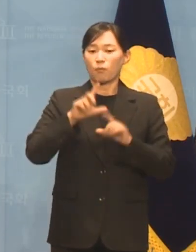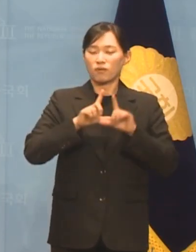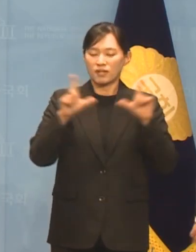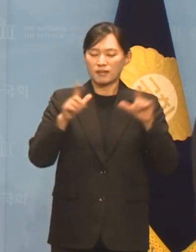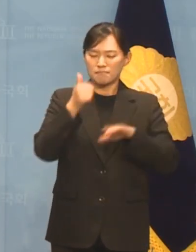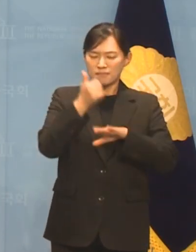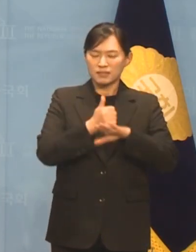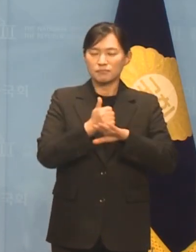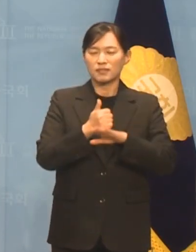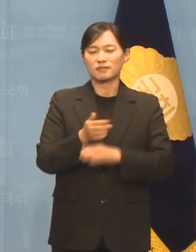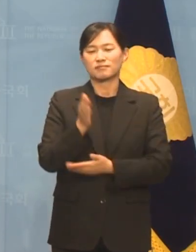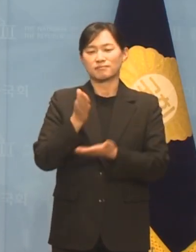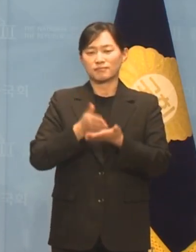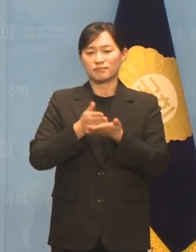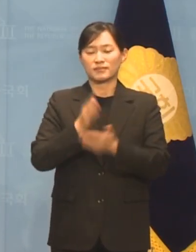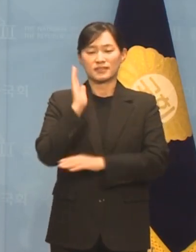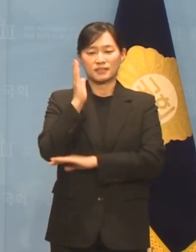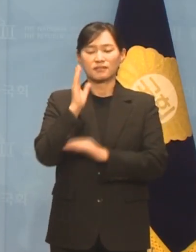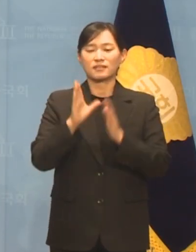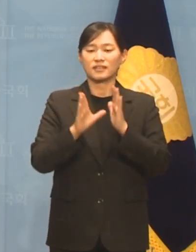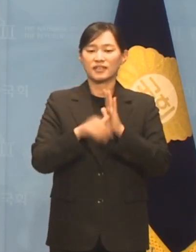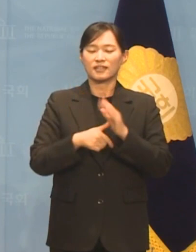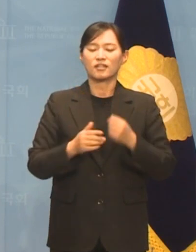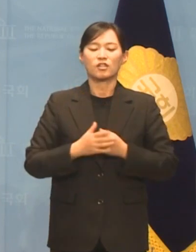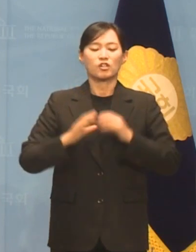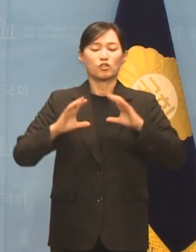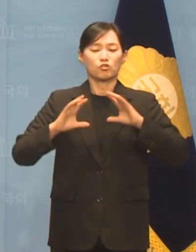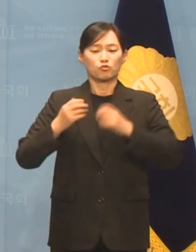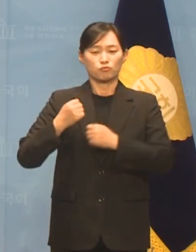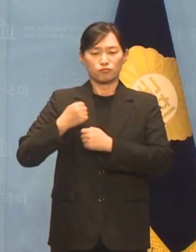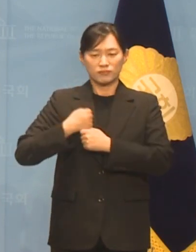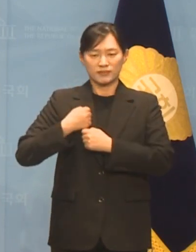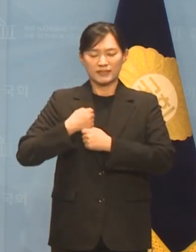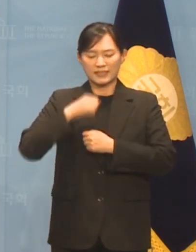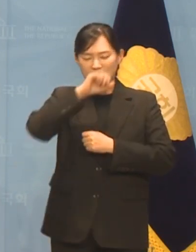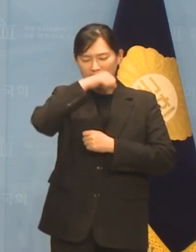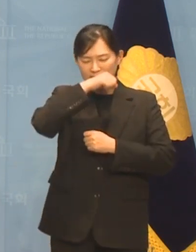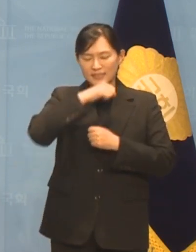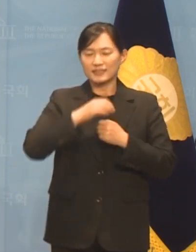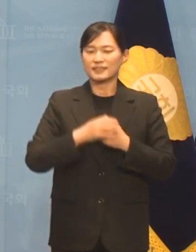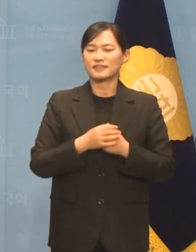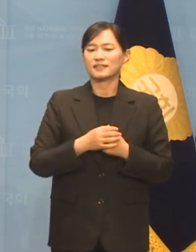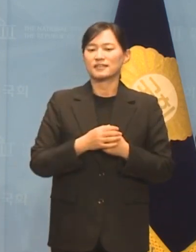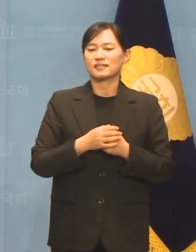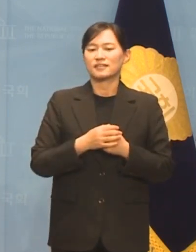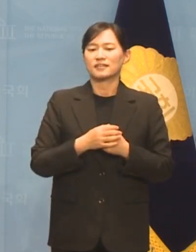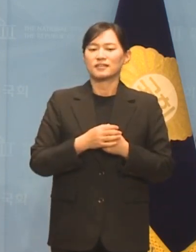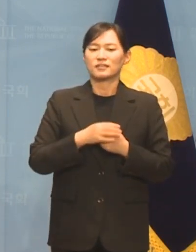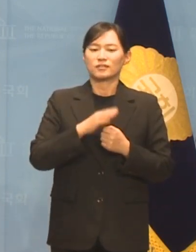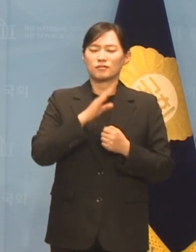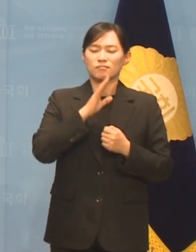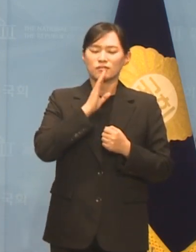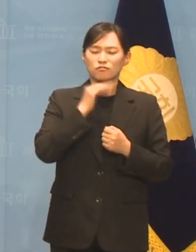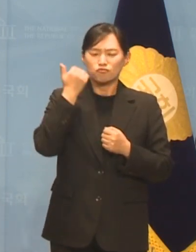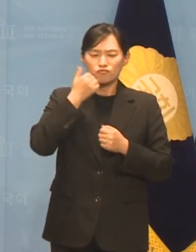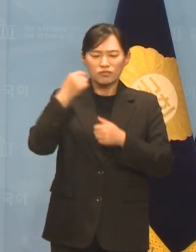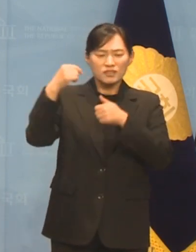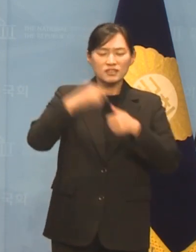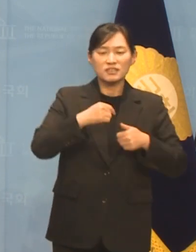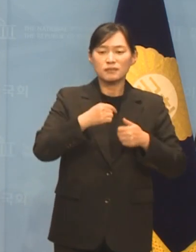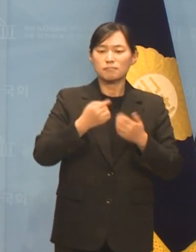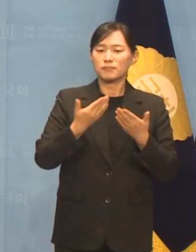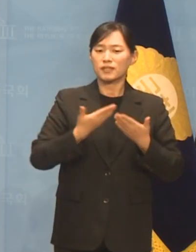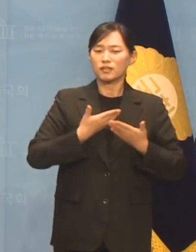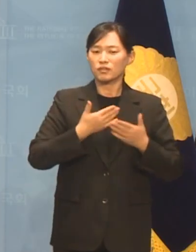변론에서 거대 야당이 삭감한 국방 예산은 우리 군의 눈알과 같은 예산이다. 도대체 누구의 지시를 받아서